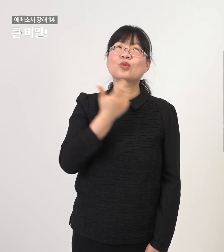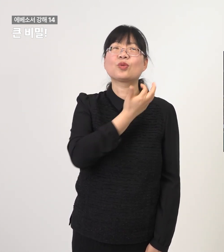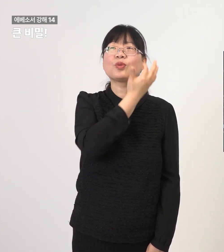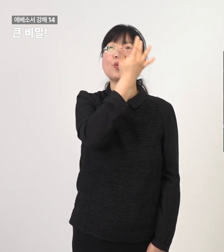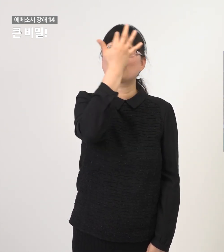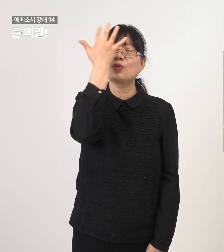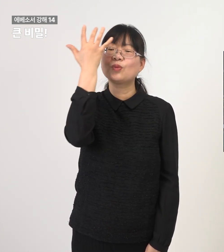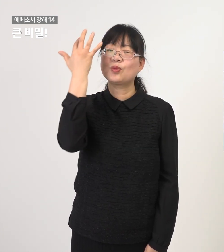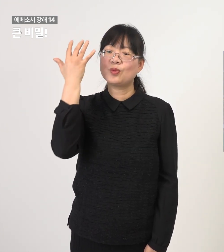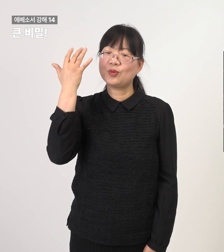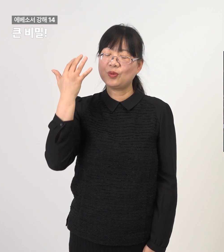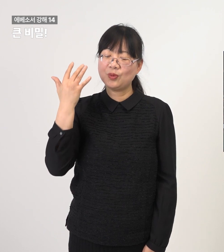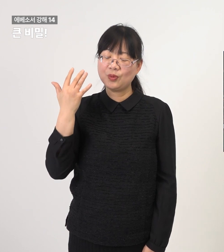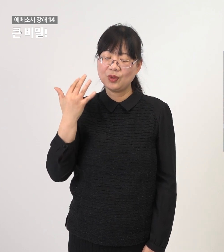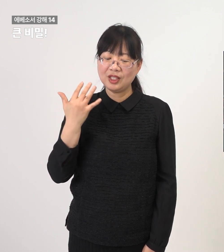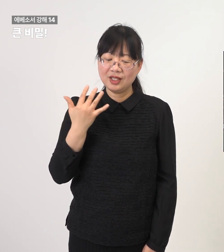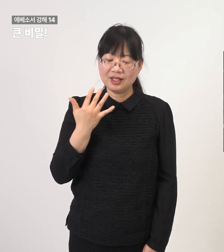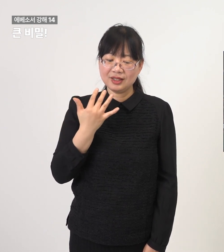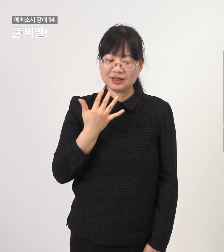아름답고